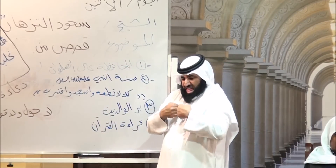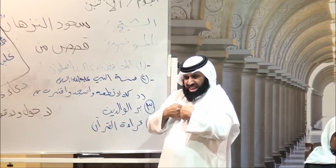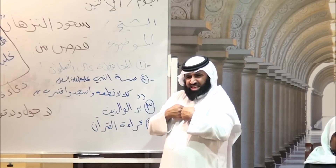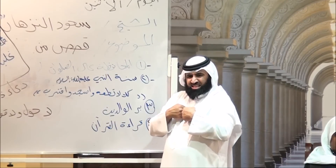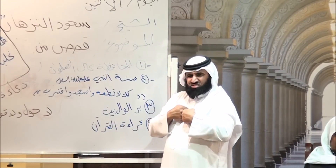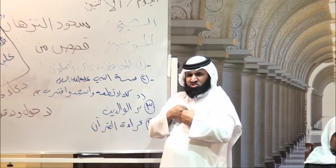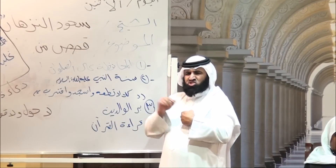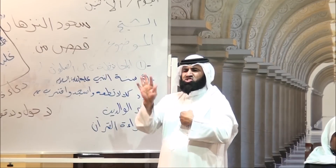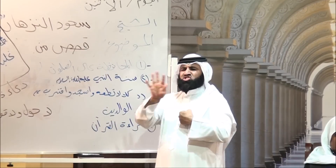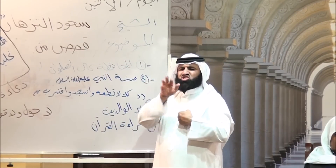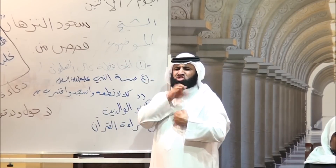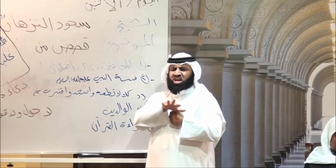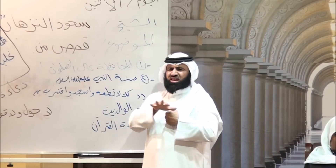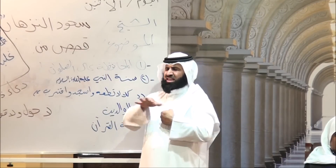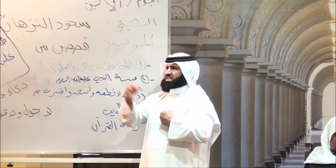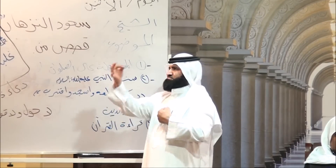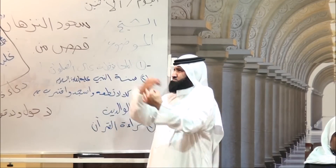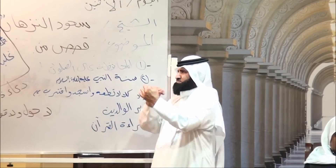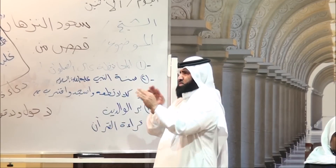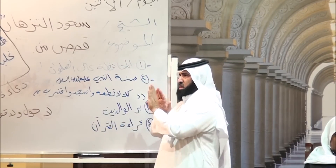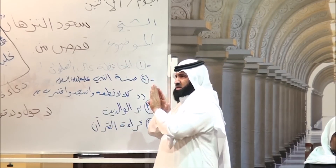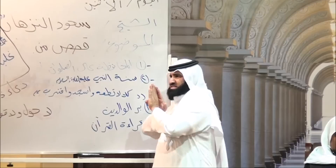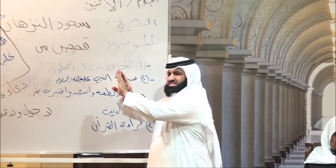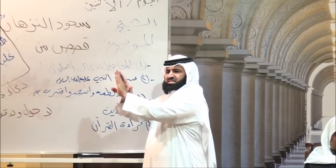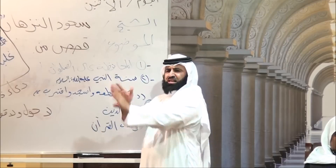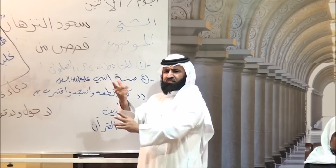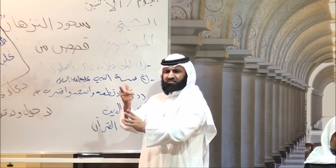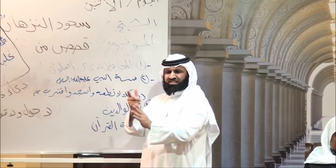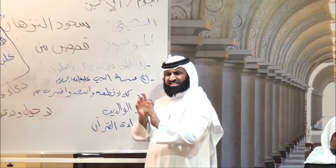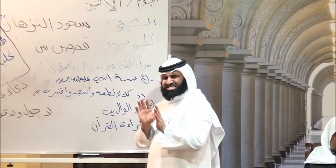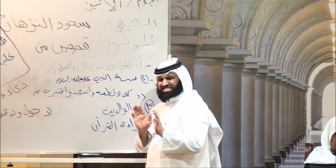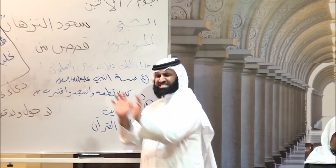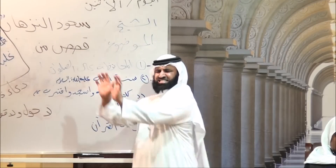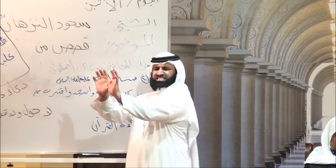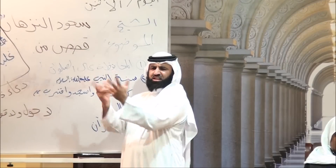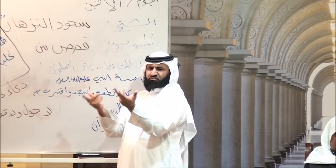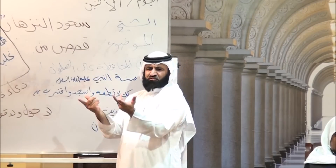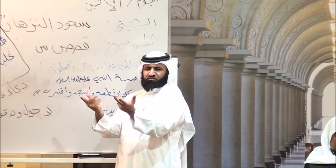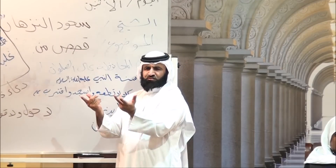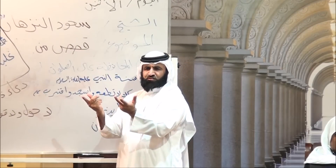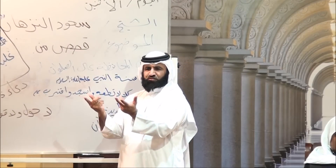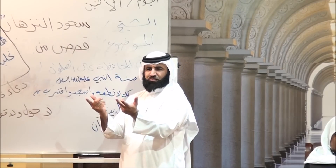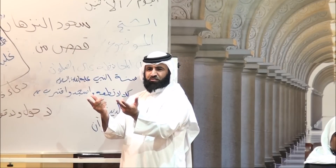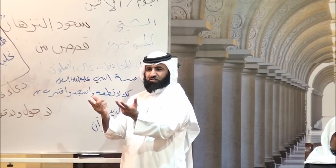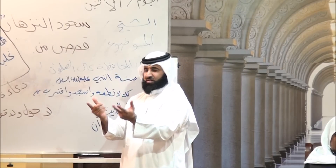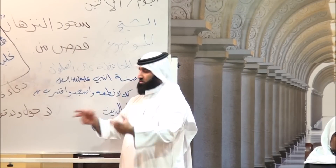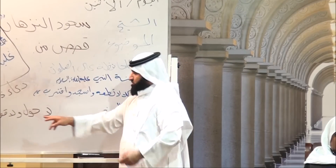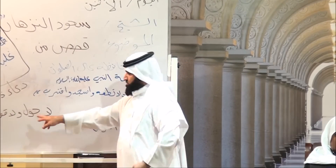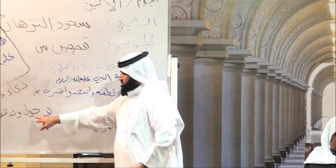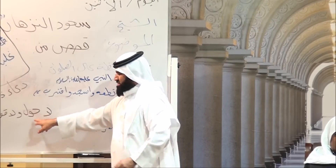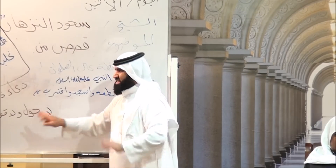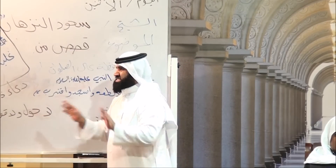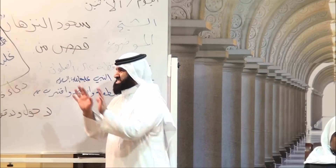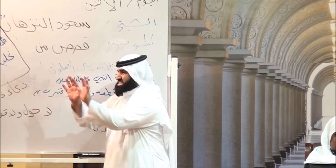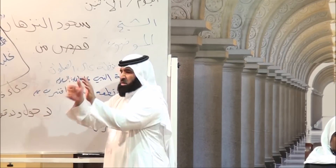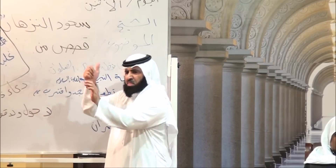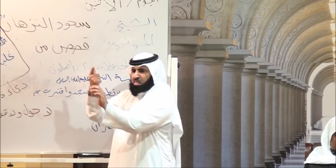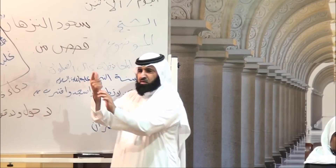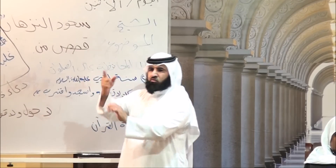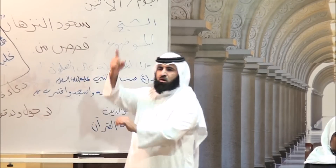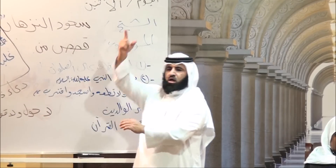والشر إلا بفضل الله وإعانة الله لك. إذا الله ما يعينك ما تستطيع دفع الشر والأذى عنك.